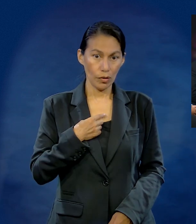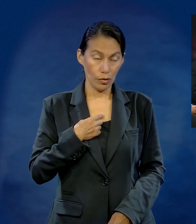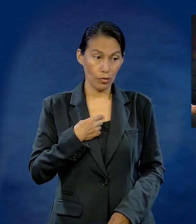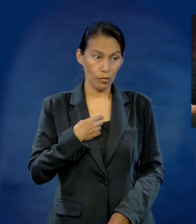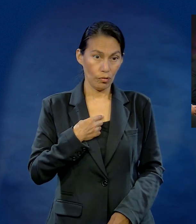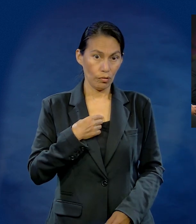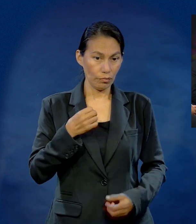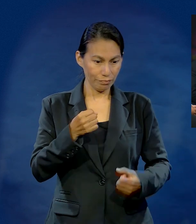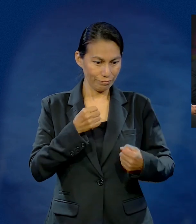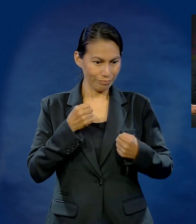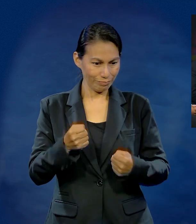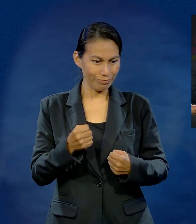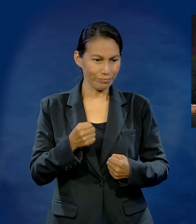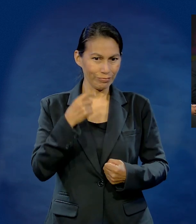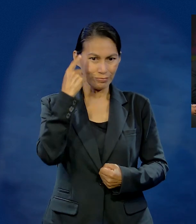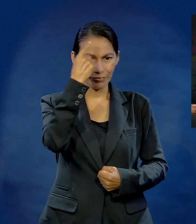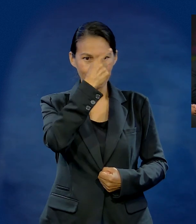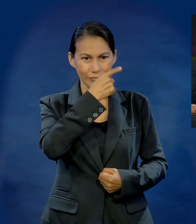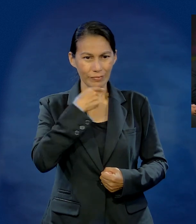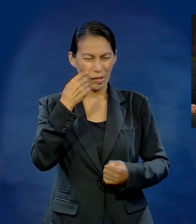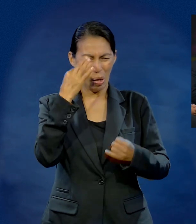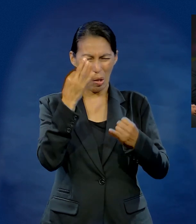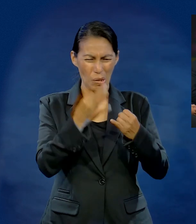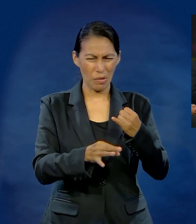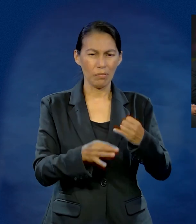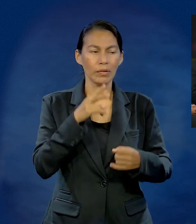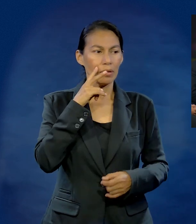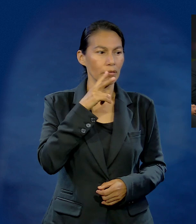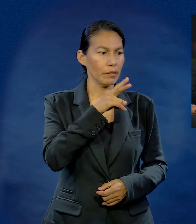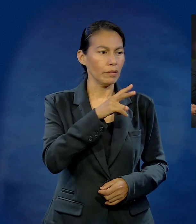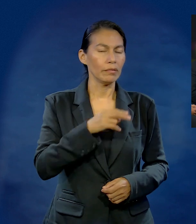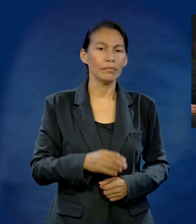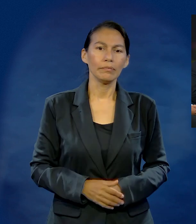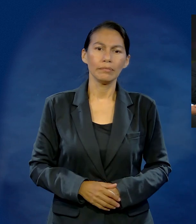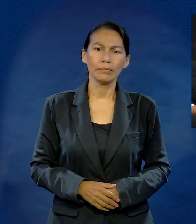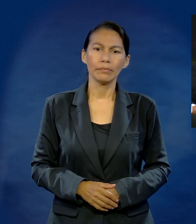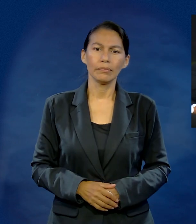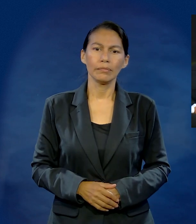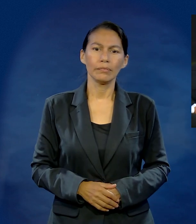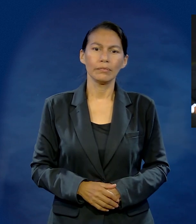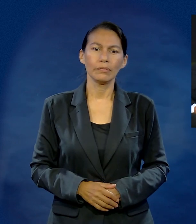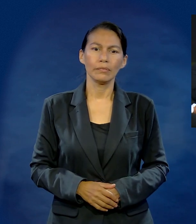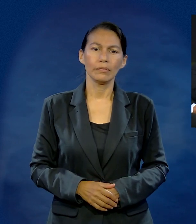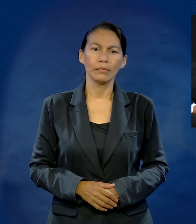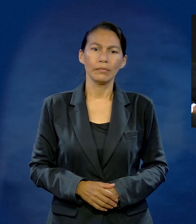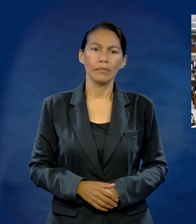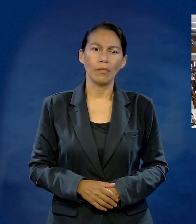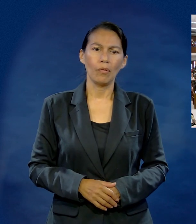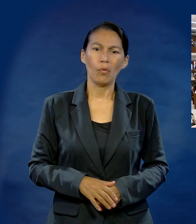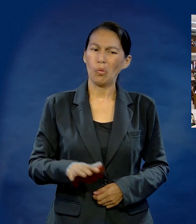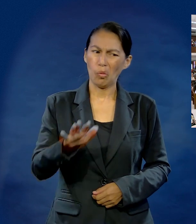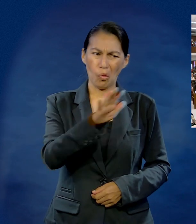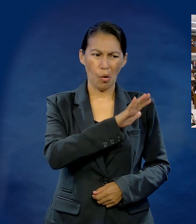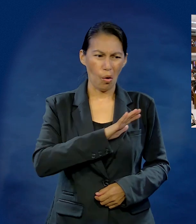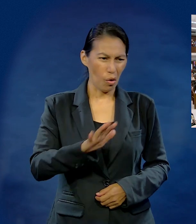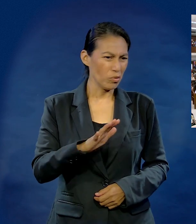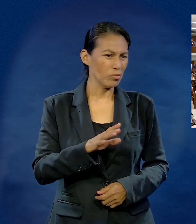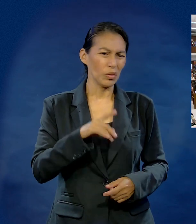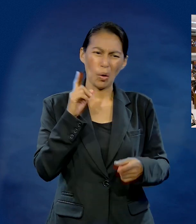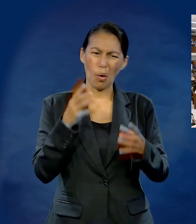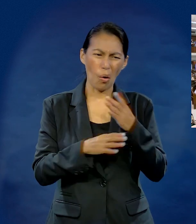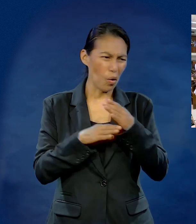de sacar de quicio al hombre conforme al corazón de Dios. Esa es una virtud equivocada, muy